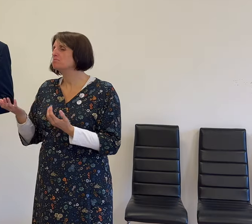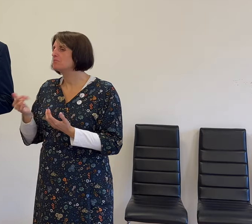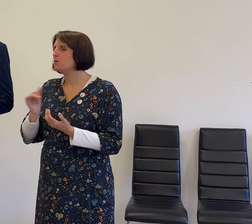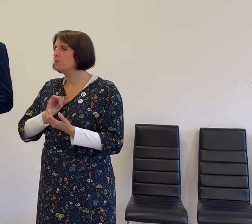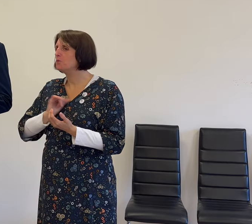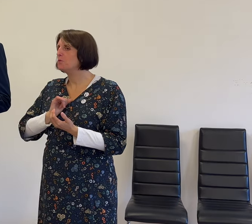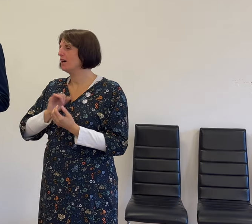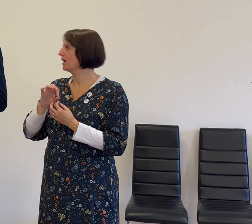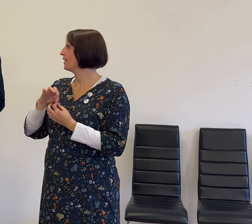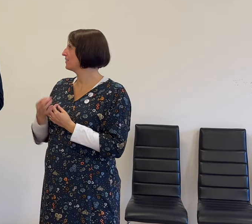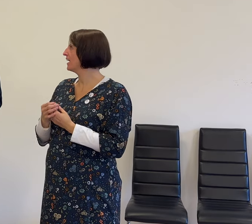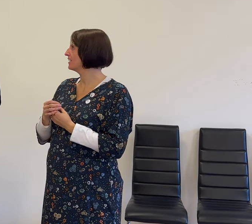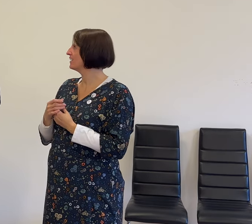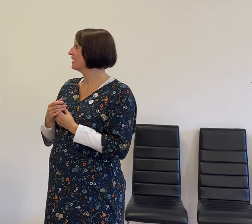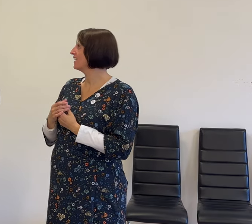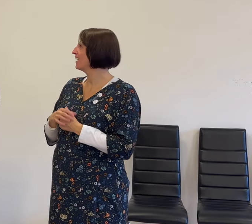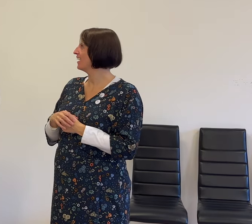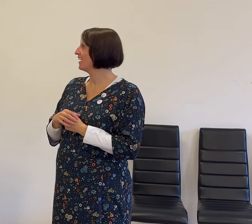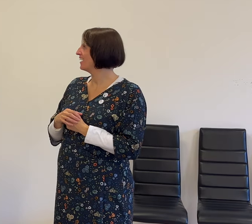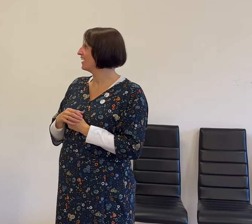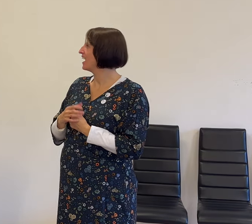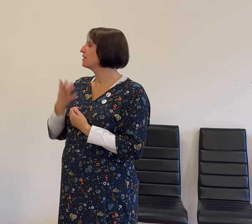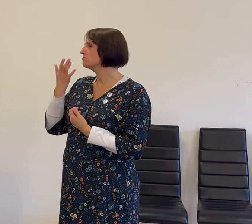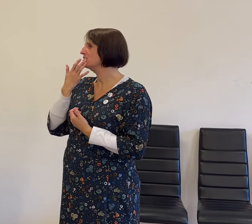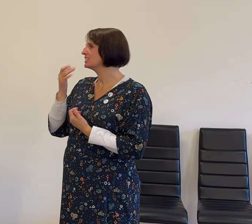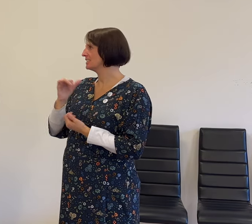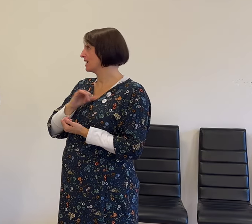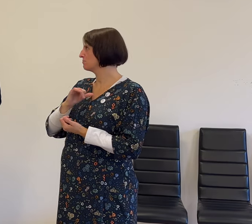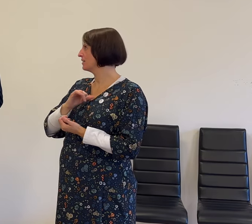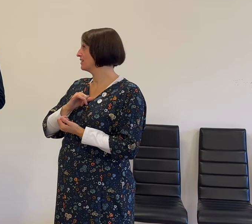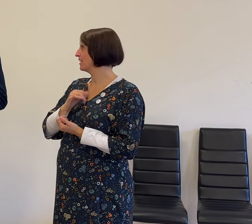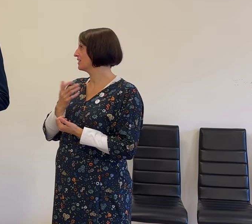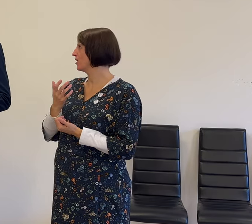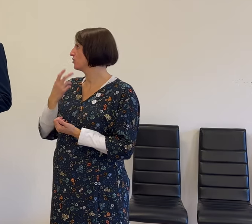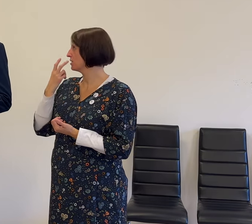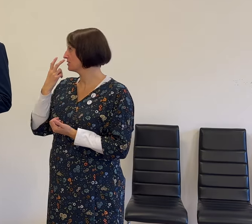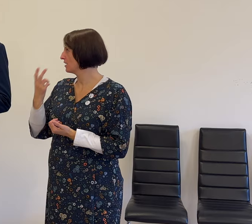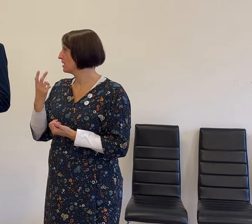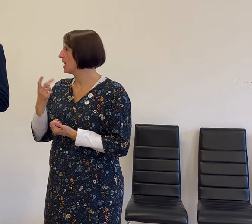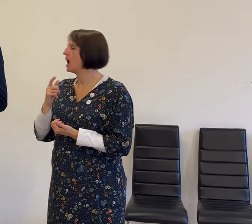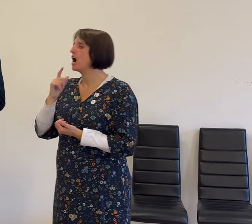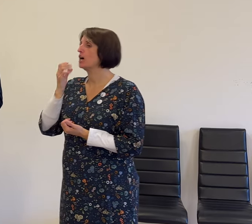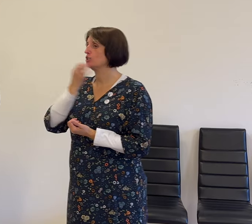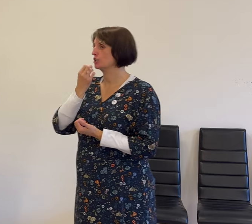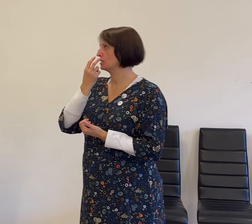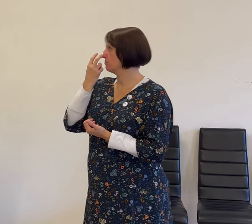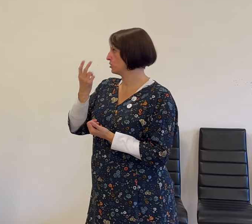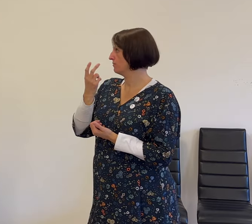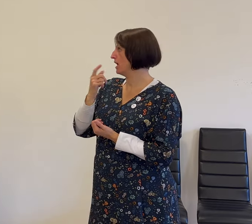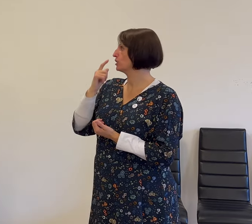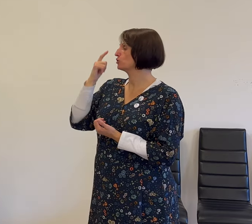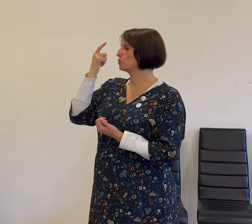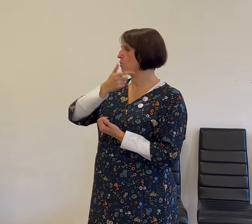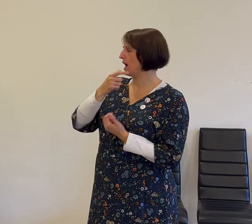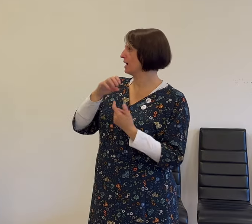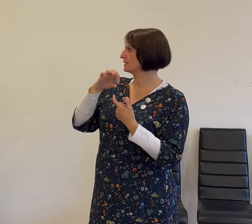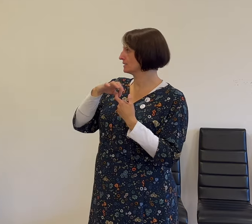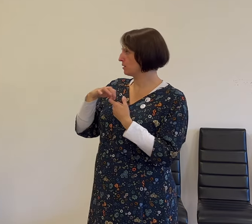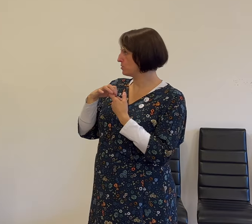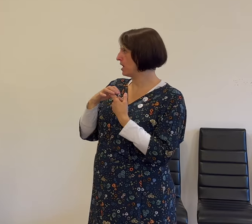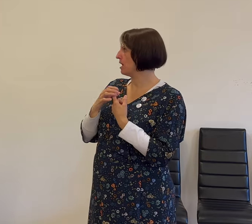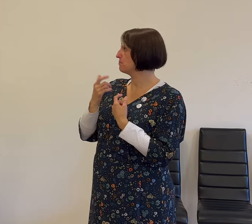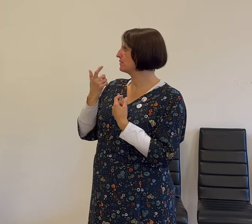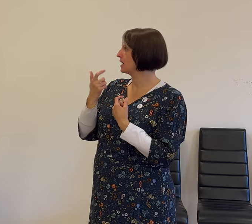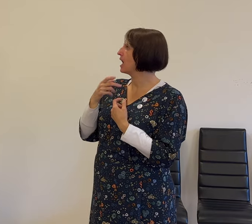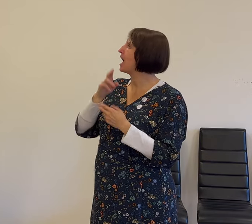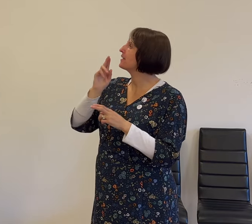je? No možná může být docela zajímavý. Když se podíváte do 2. Samuelovi 21. kapitoly, tak na